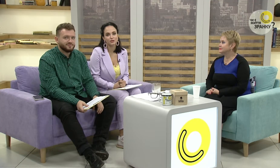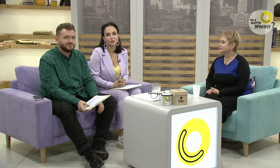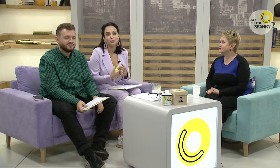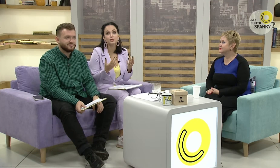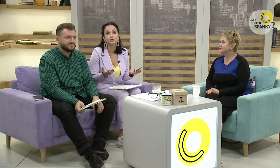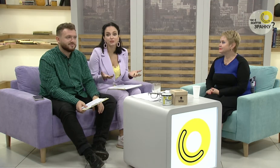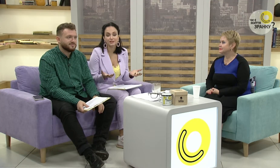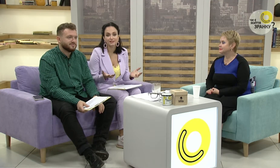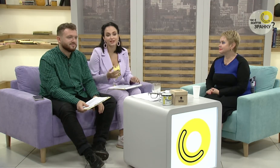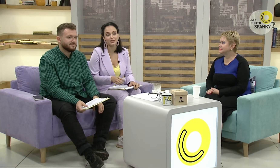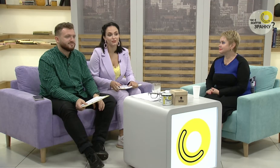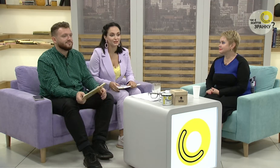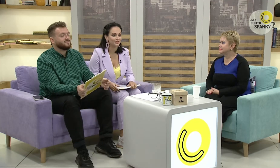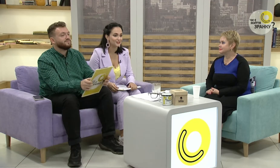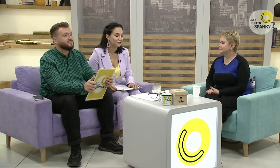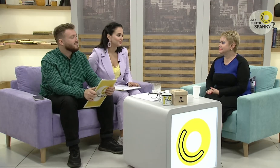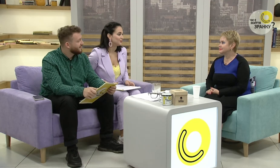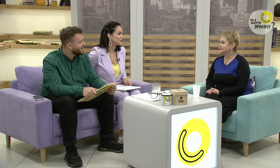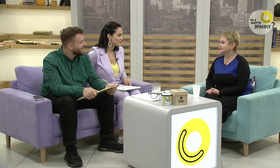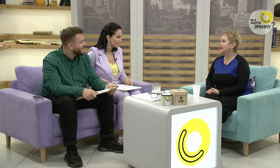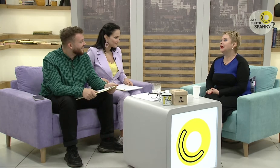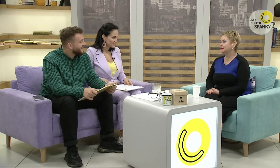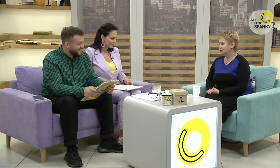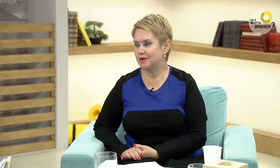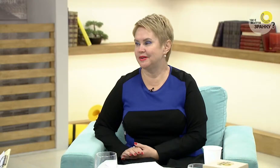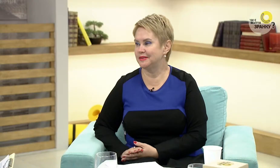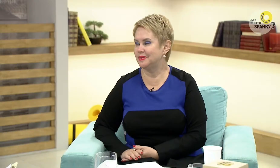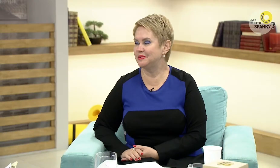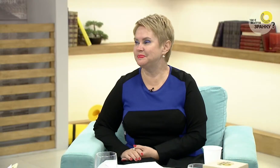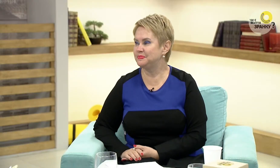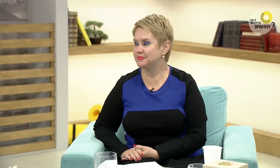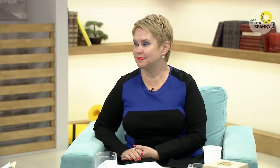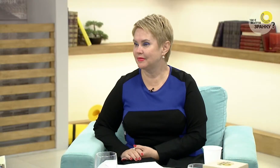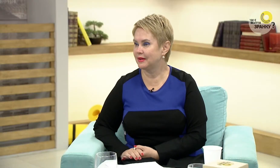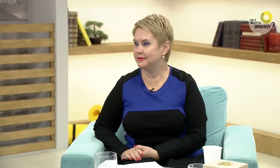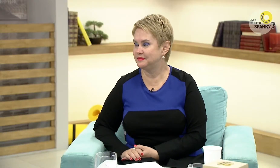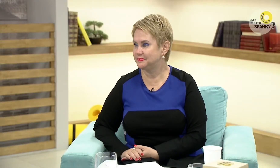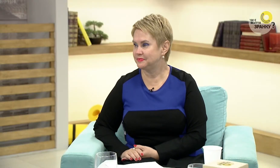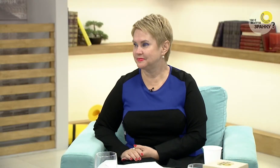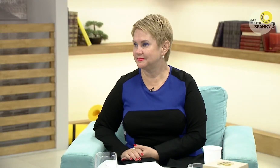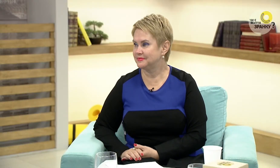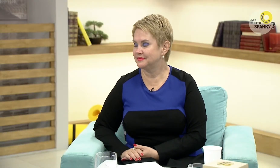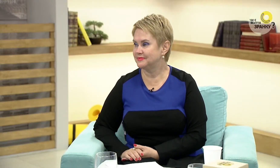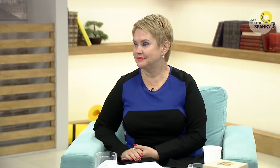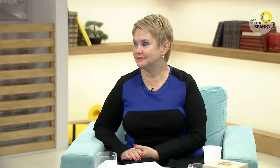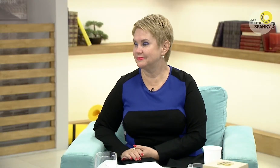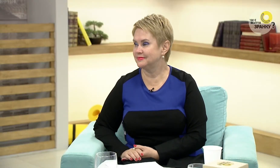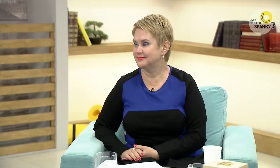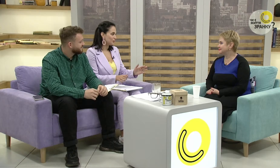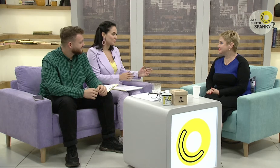слуху почути наші новини 11-го каналу. Доброго ранку ще раз, Малетіно. Сьогодні є так, дійсно багато питань. Дякуємо,